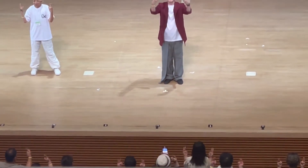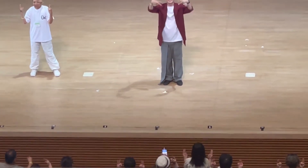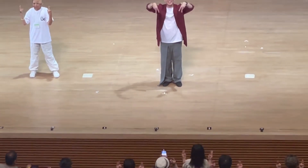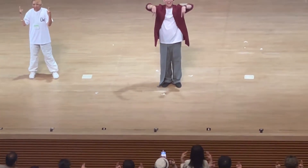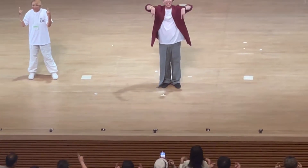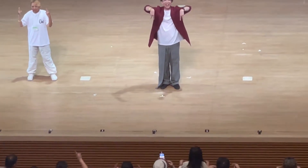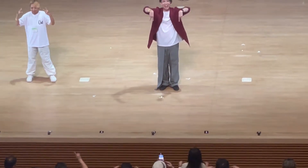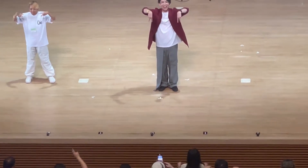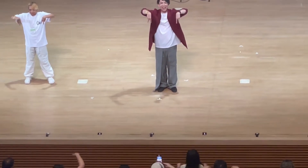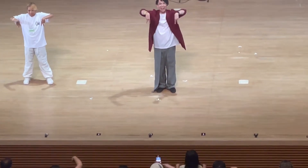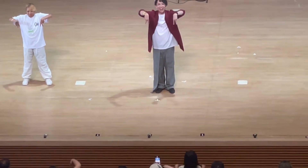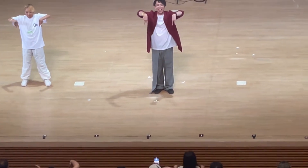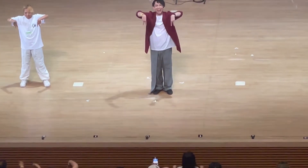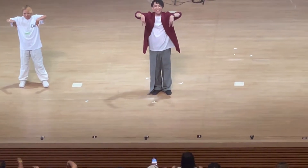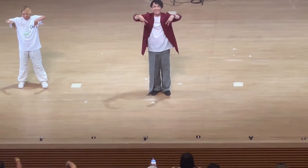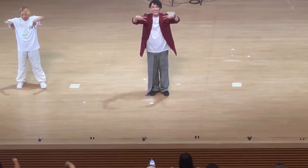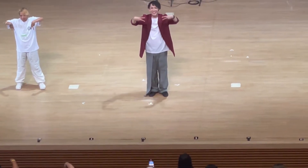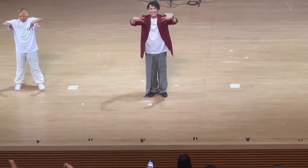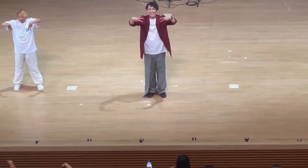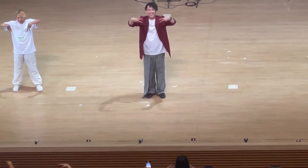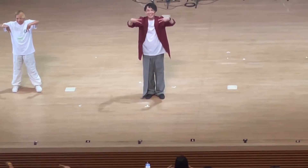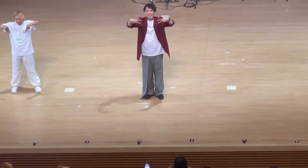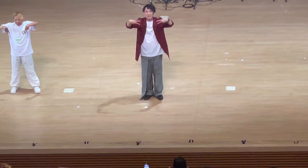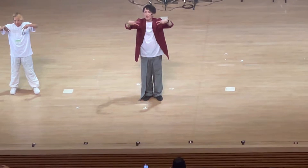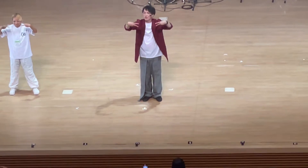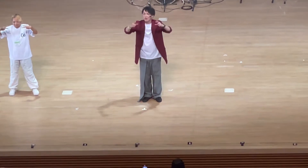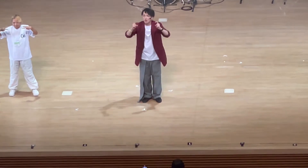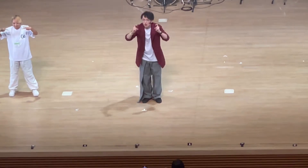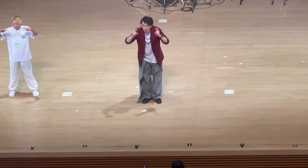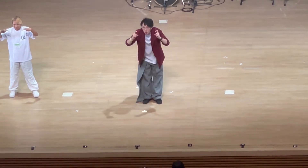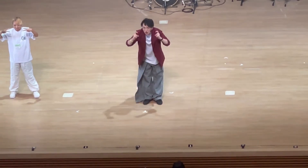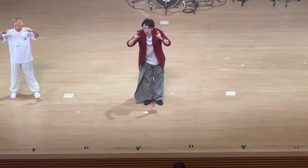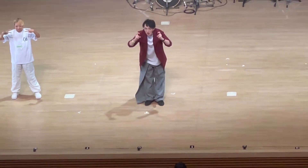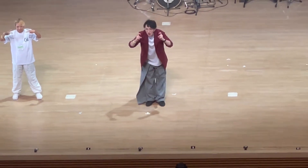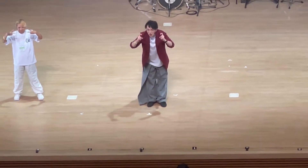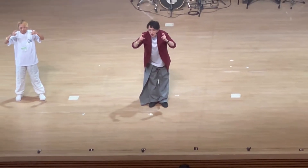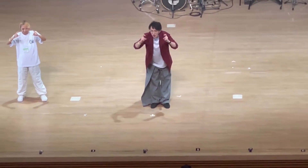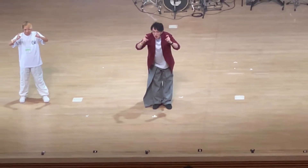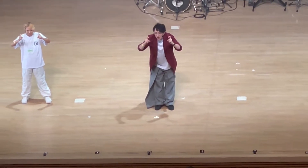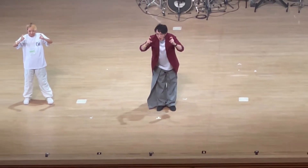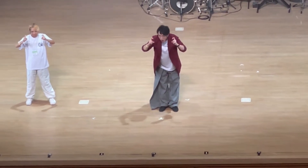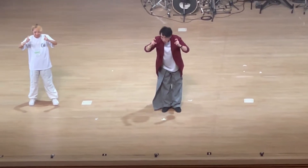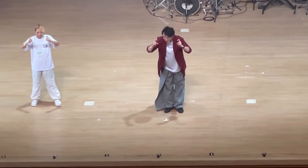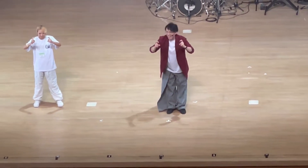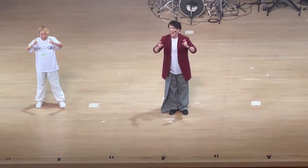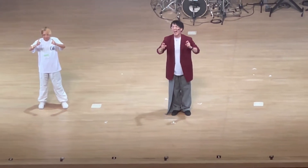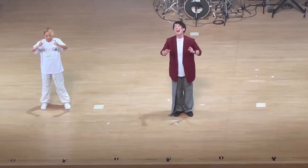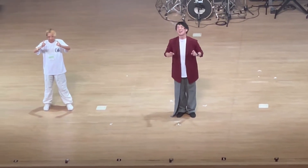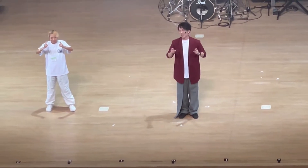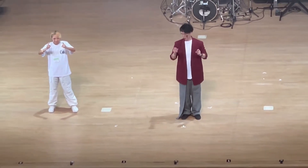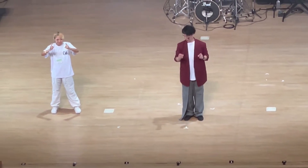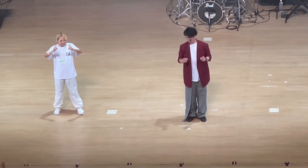いいよ。な、に、ぬはぬ、ぬ、福ちゃん、